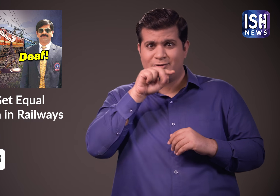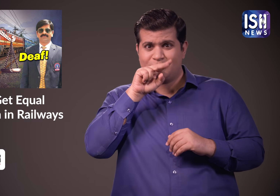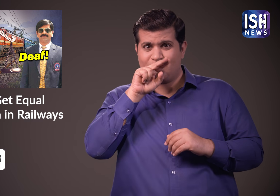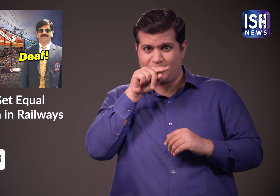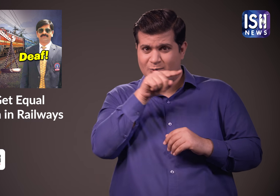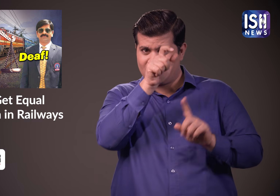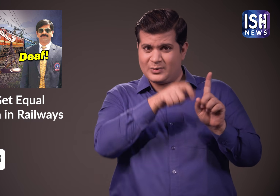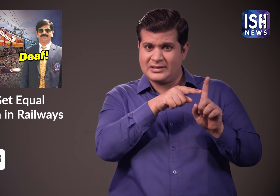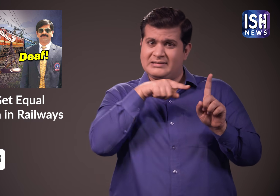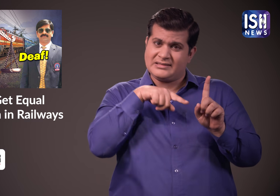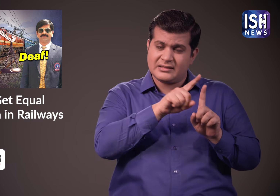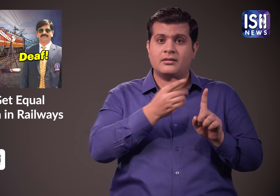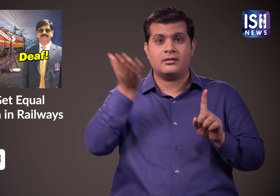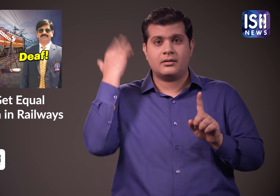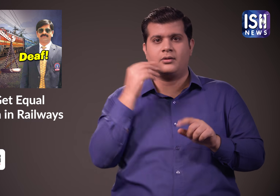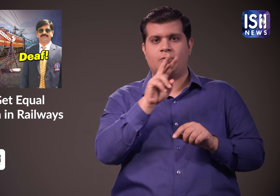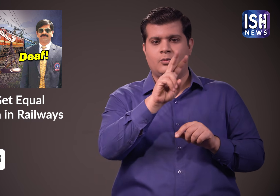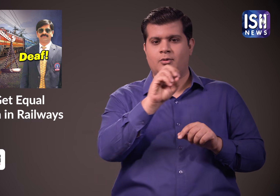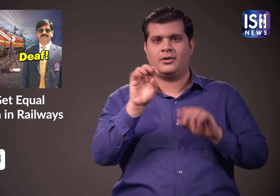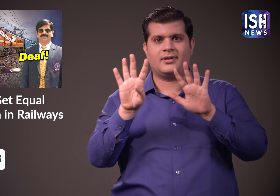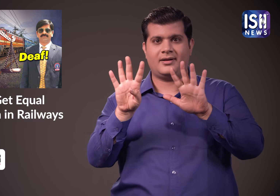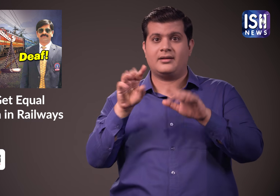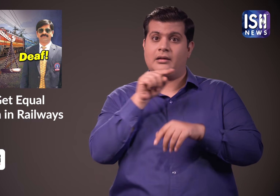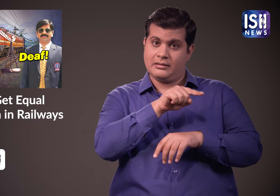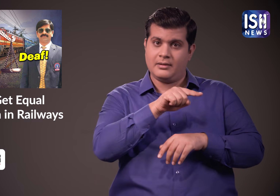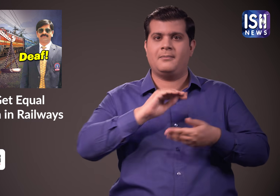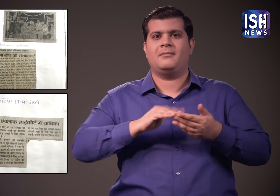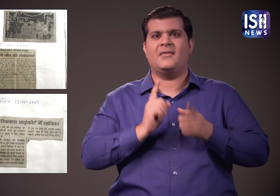2004 में जब वर्मा शादी करने की योजना बना रहे थे